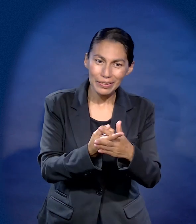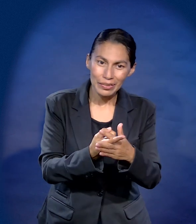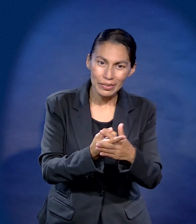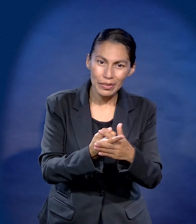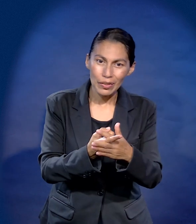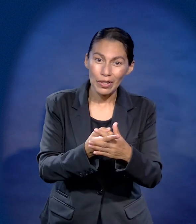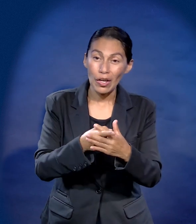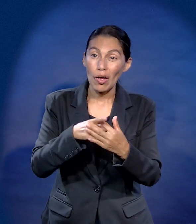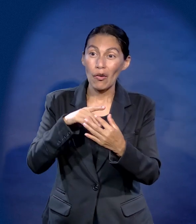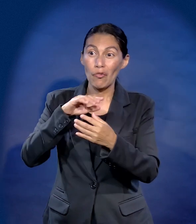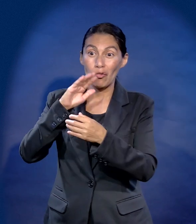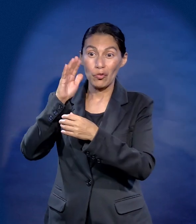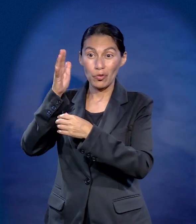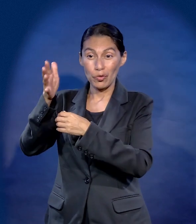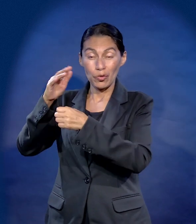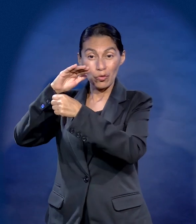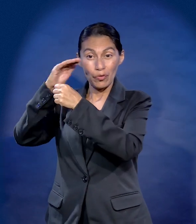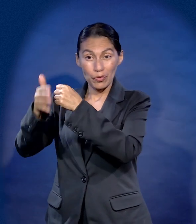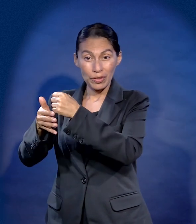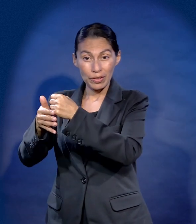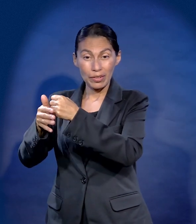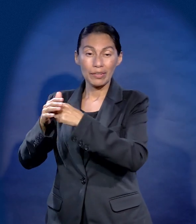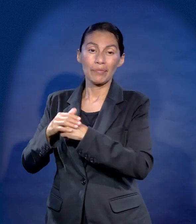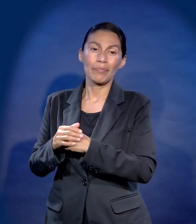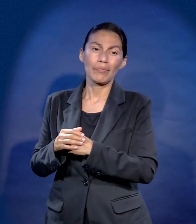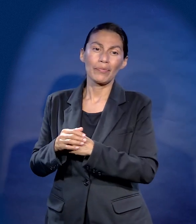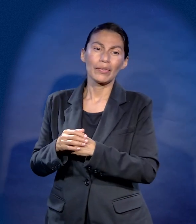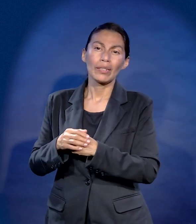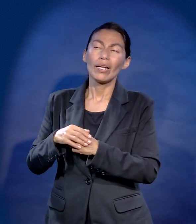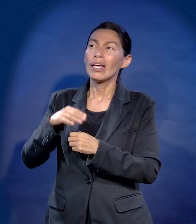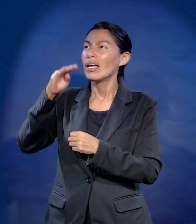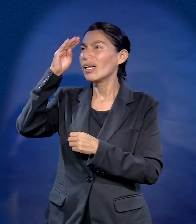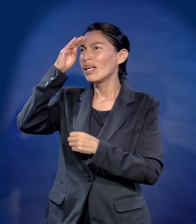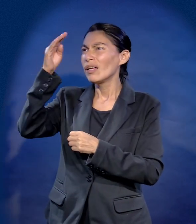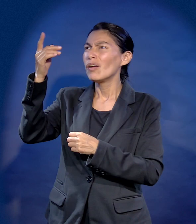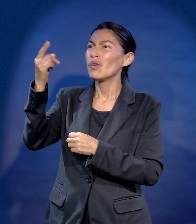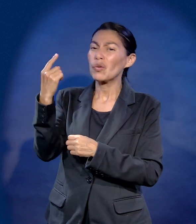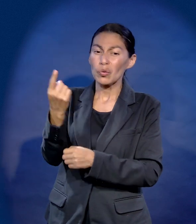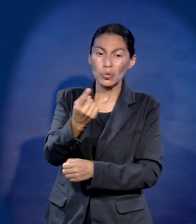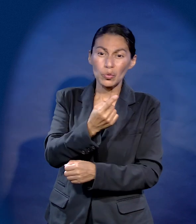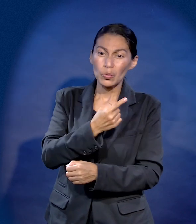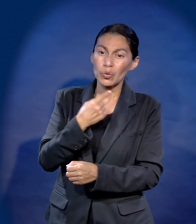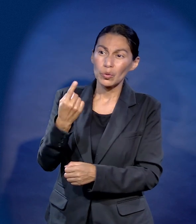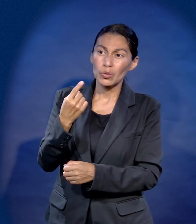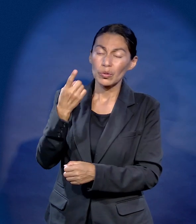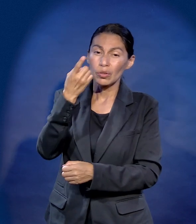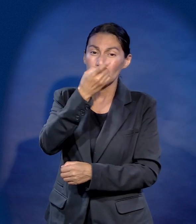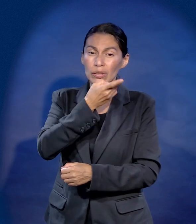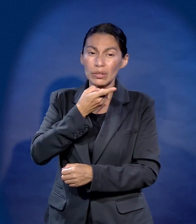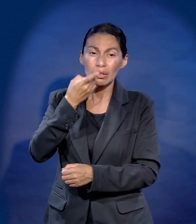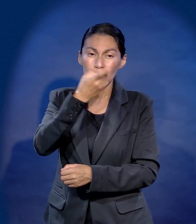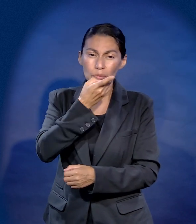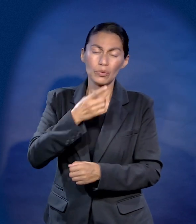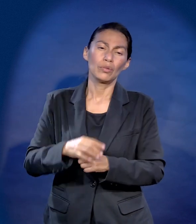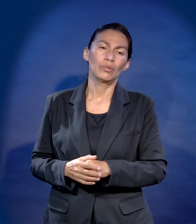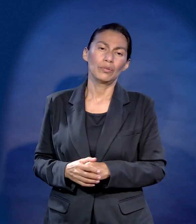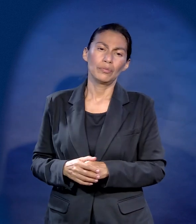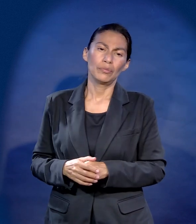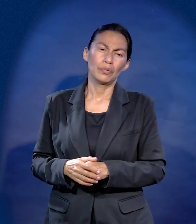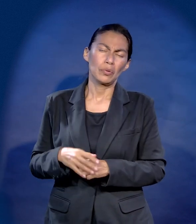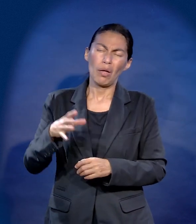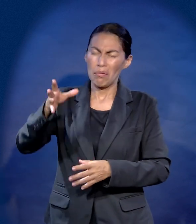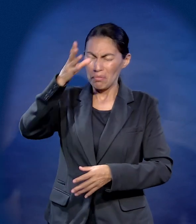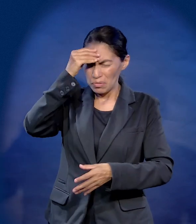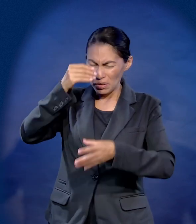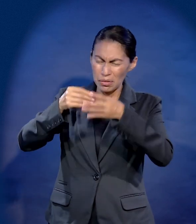principio y es un medio para el fin. ¿Y cuál es el fin? El Señor Jesucristo nos ha llamado a ser discípulos. Un